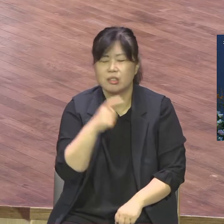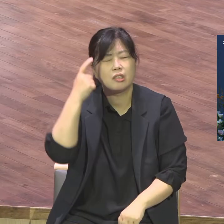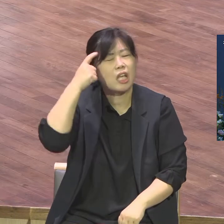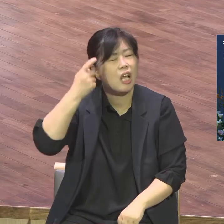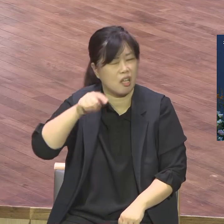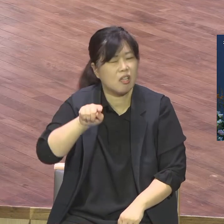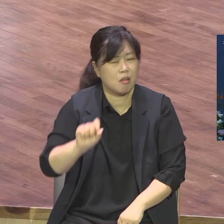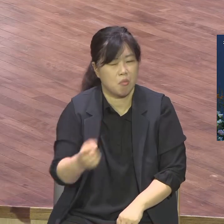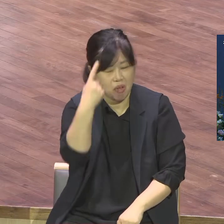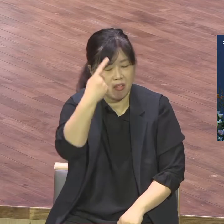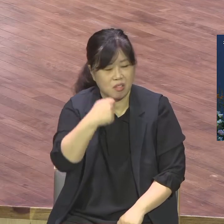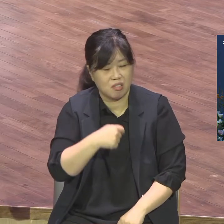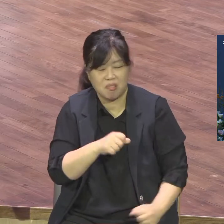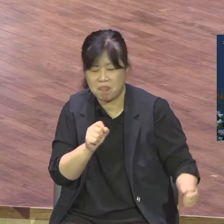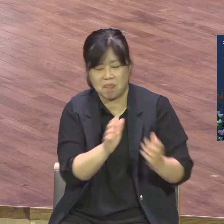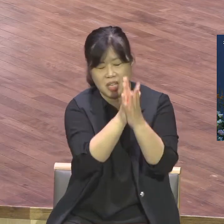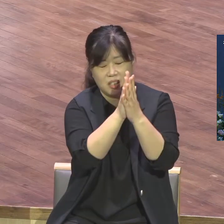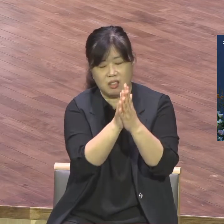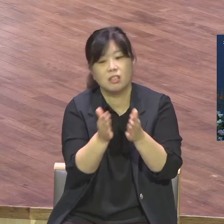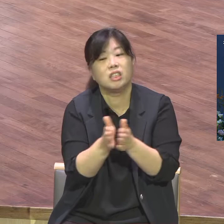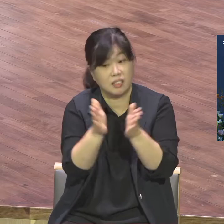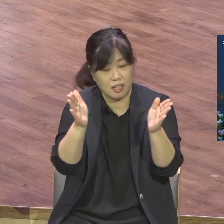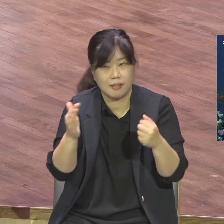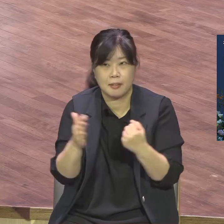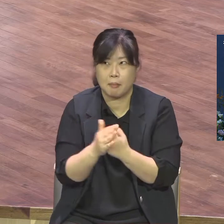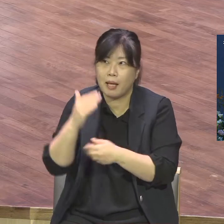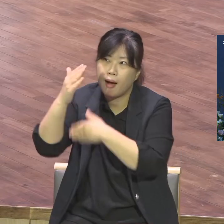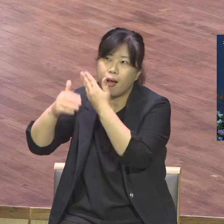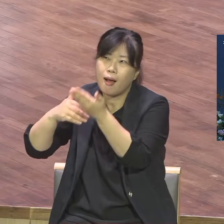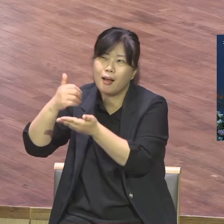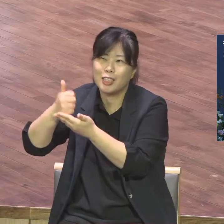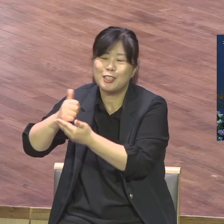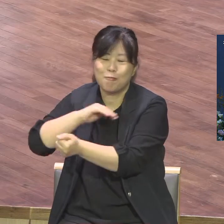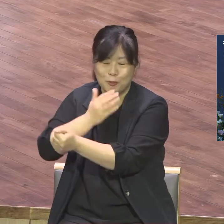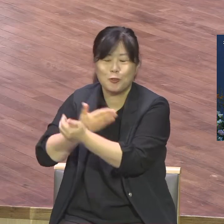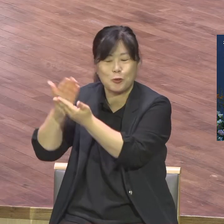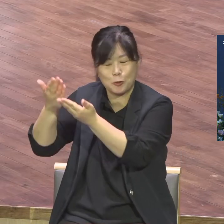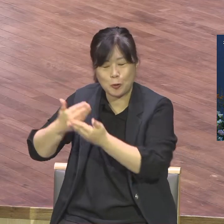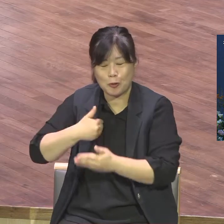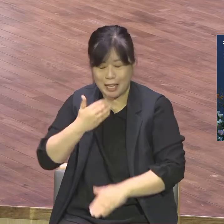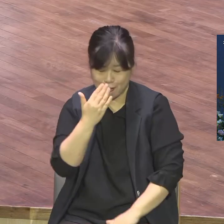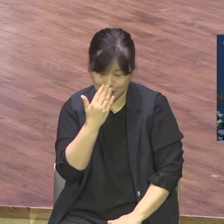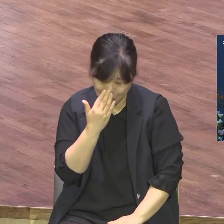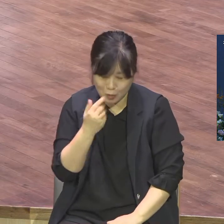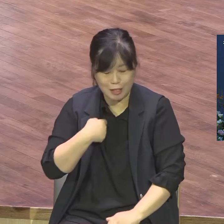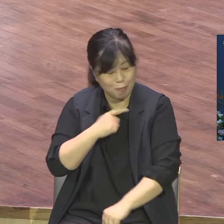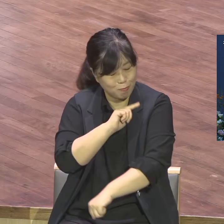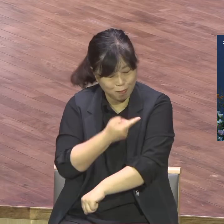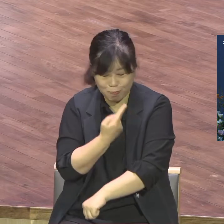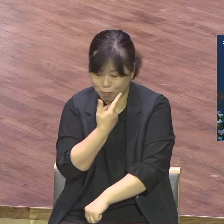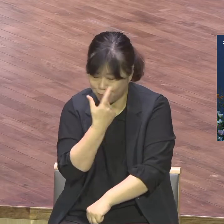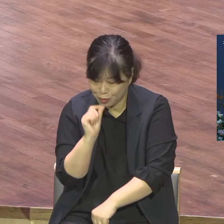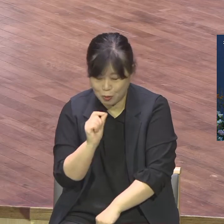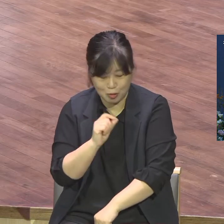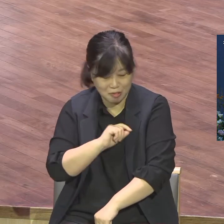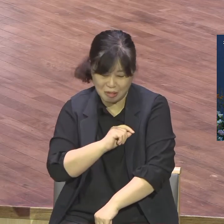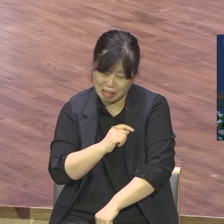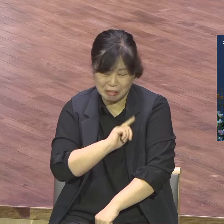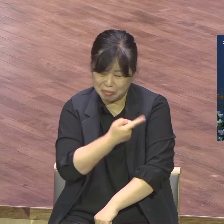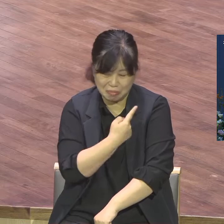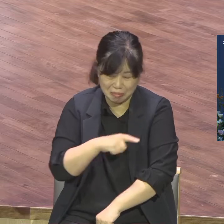부부를 비롯해서 로마 심장 인물들은요. 바울이라고 하는 한 인간을 바라본 게 아니에요. 그게